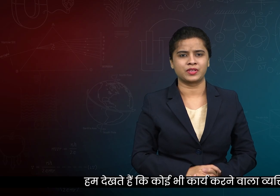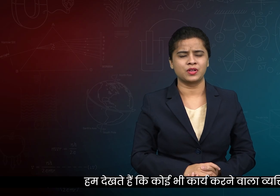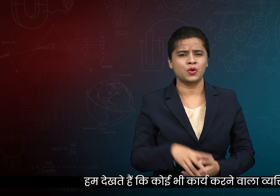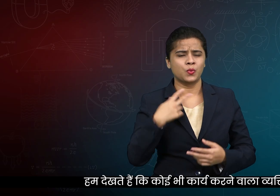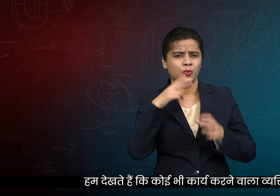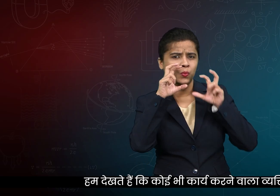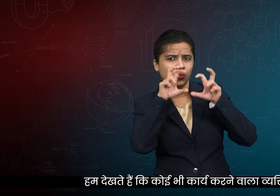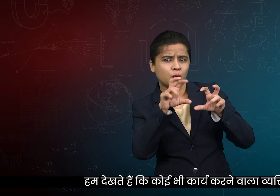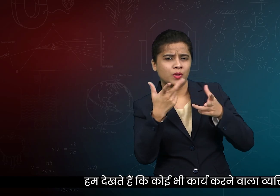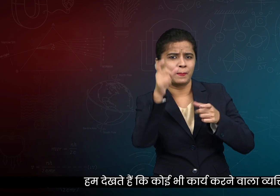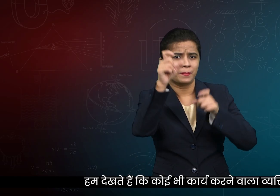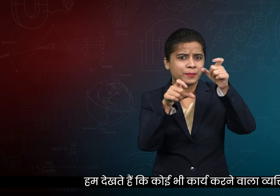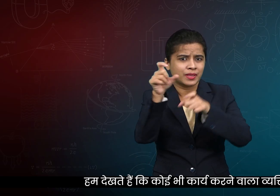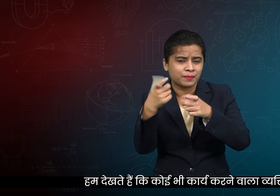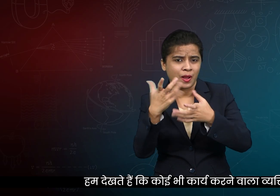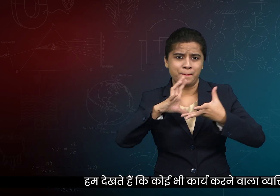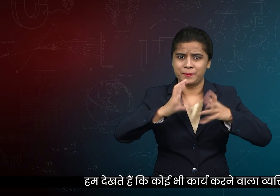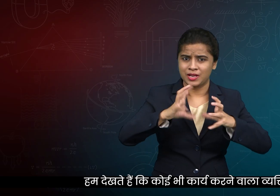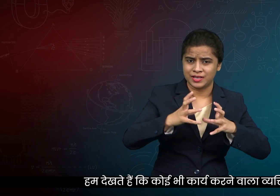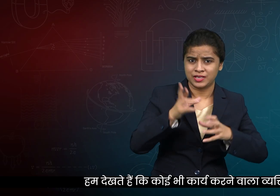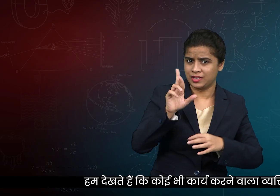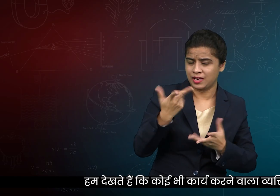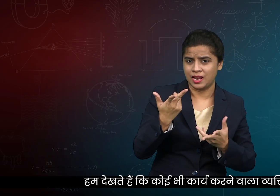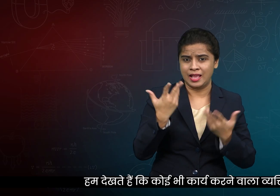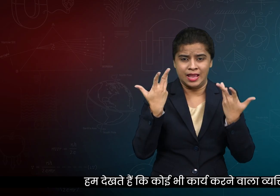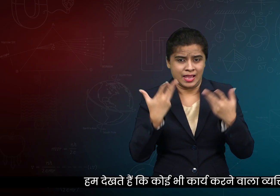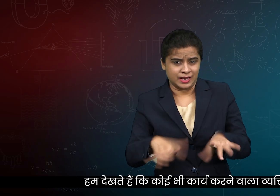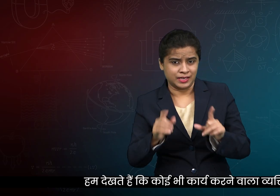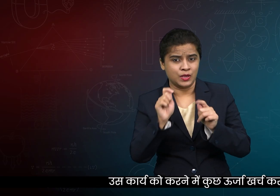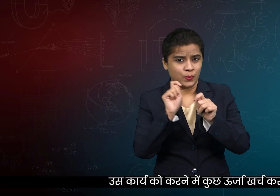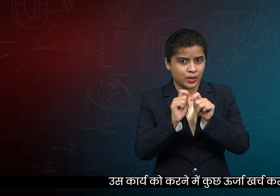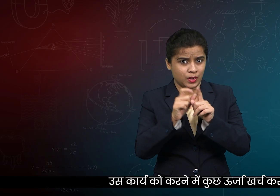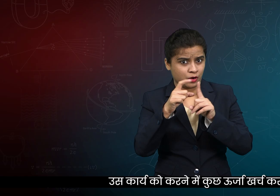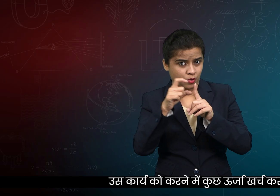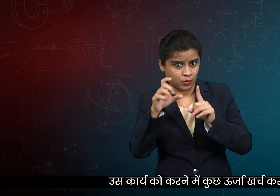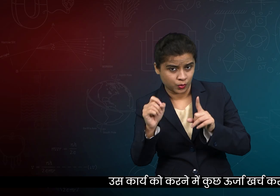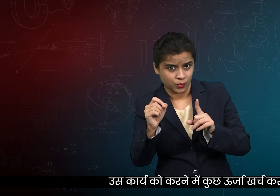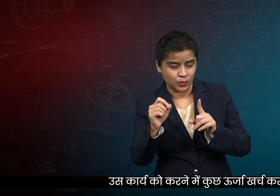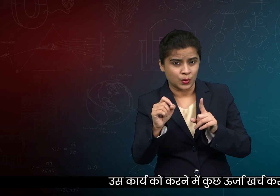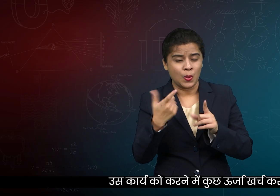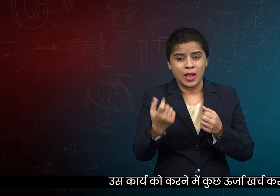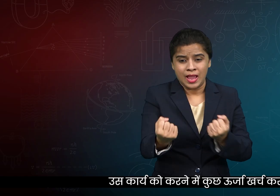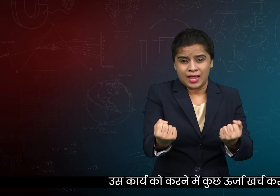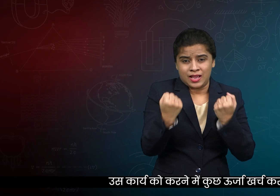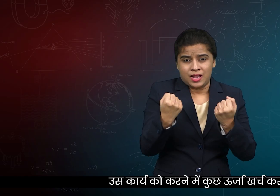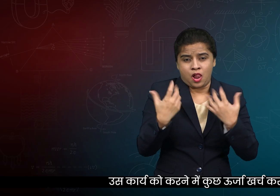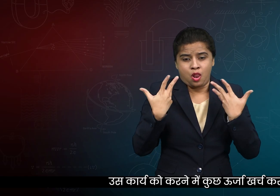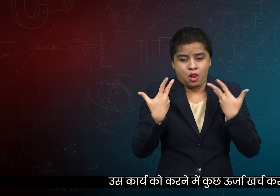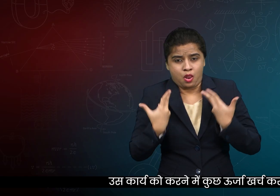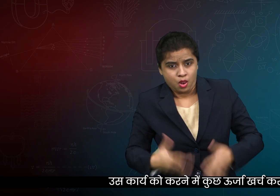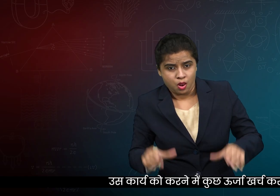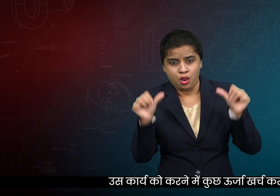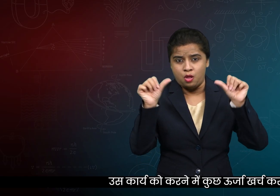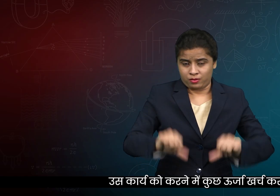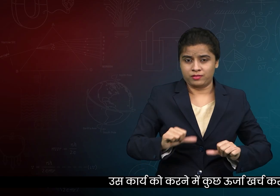हम देखते हैं कि कोई भी कार्य करने वाला व्यक्ति या मशीन उस कार्य को करने में कुछ ऊर्जा